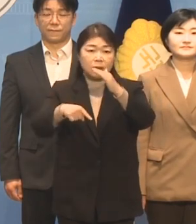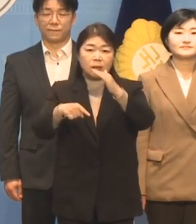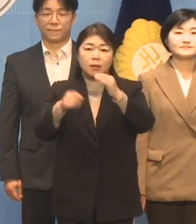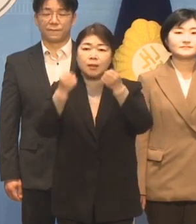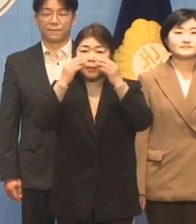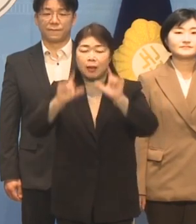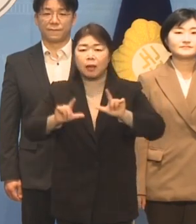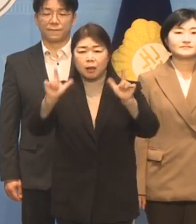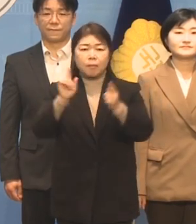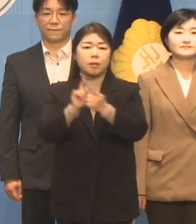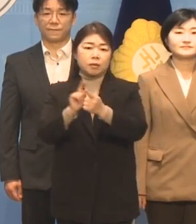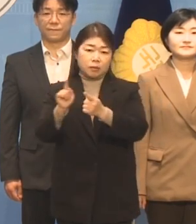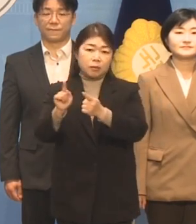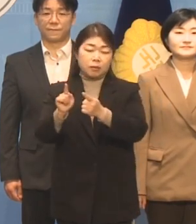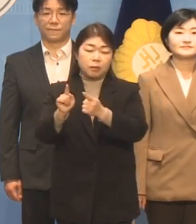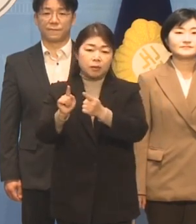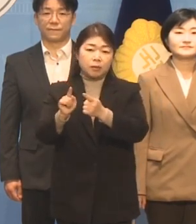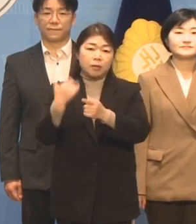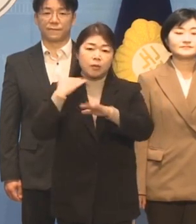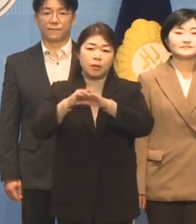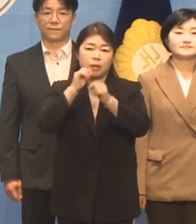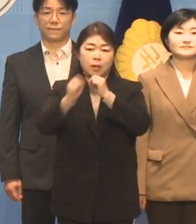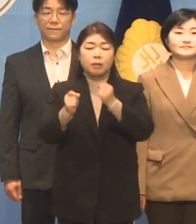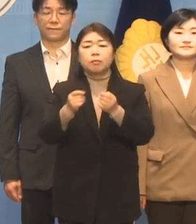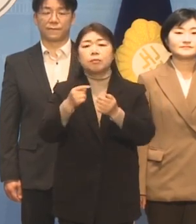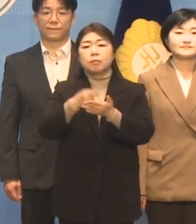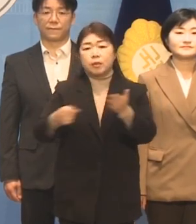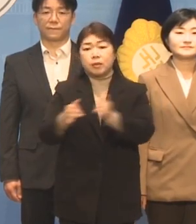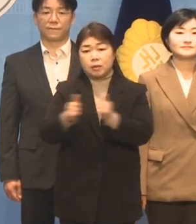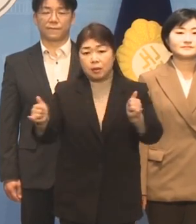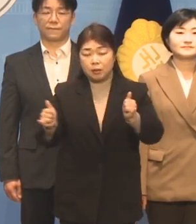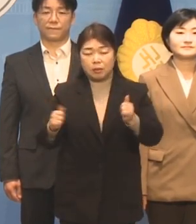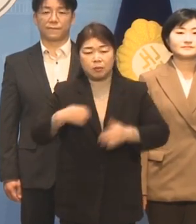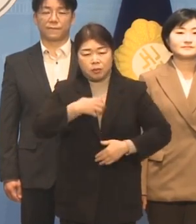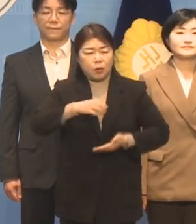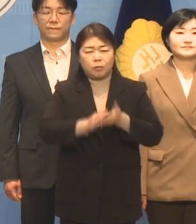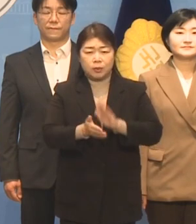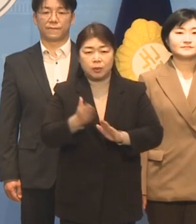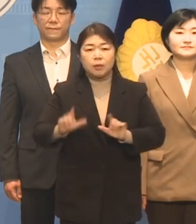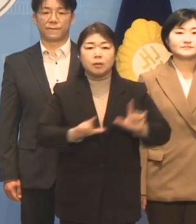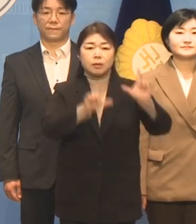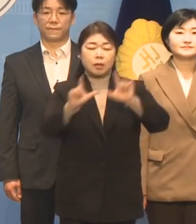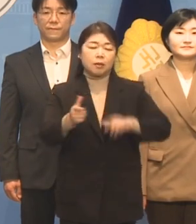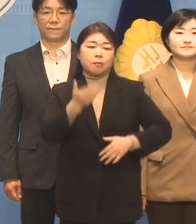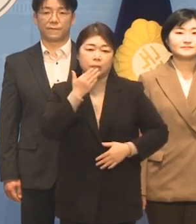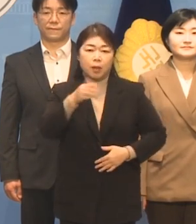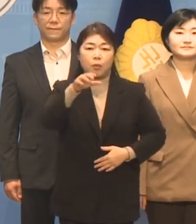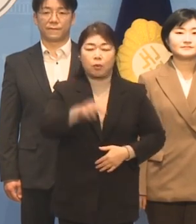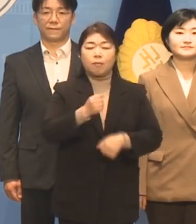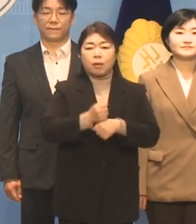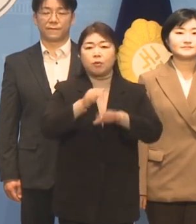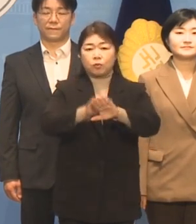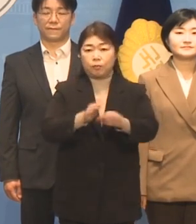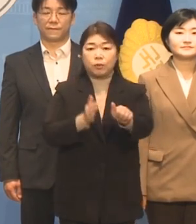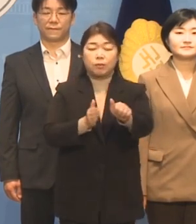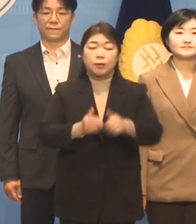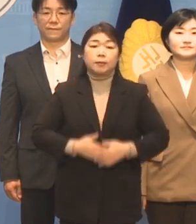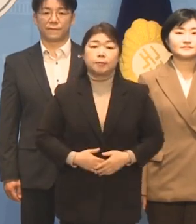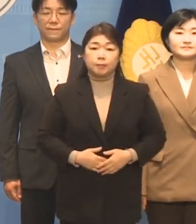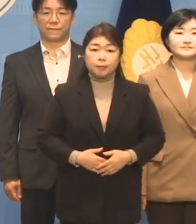피해자들이 걱정 없이 몸 누일 수 있는 공간을 마련해야 합니다. 양극화와